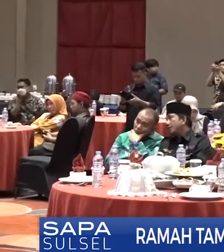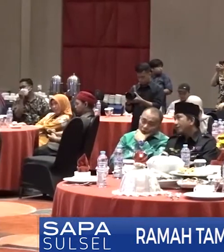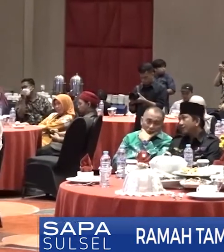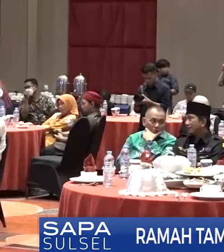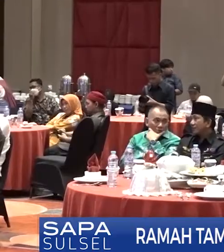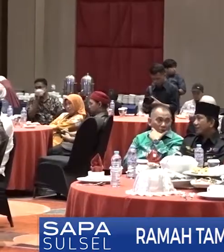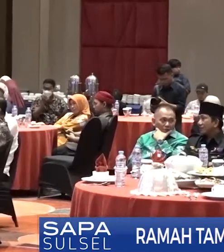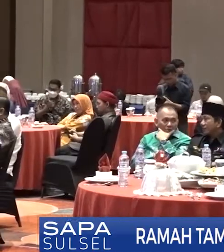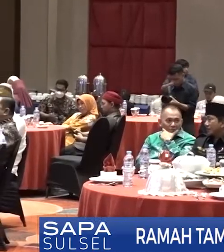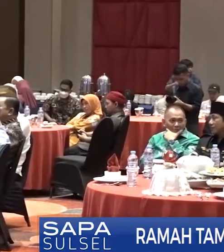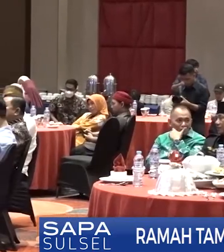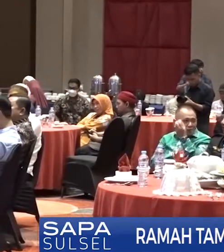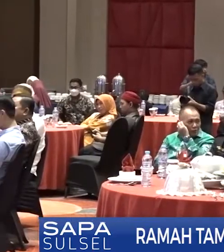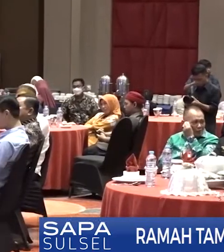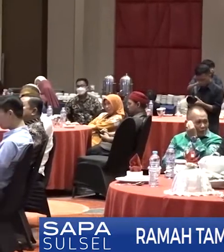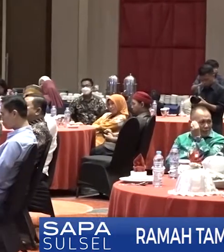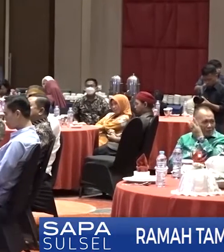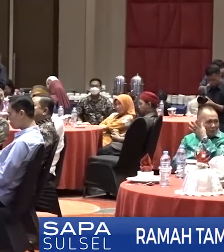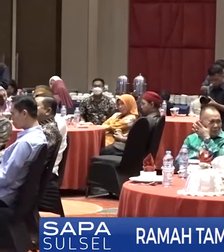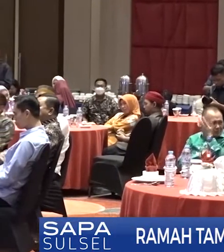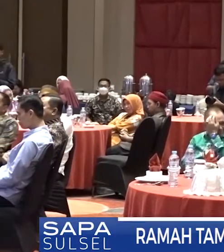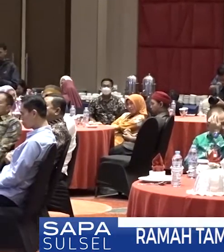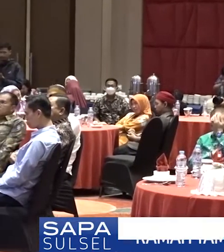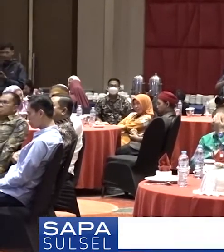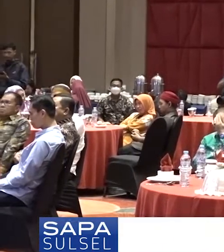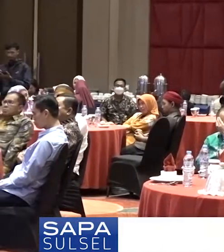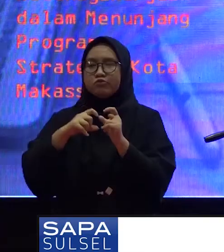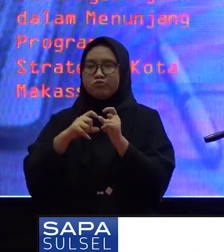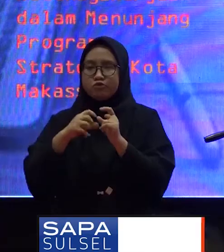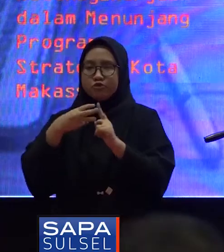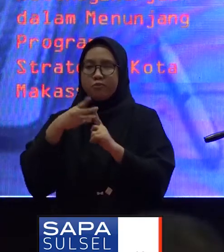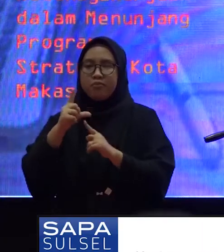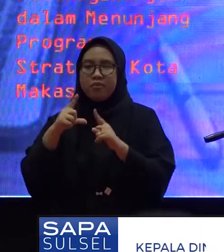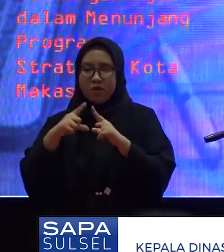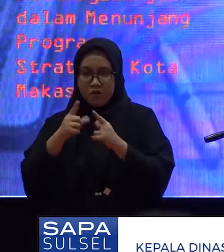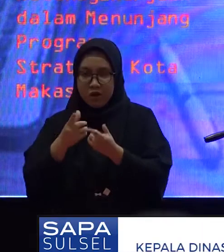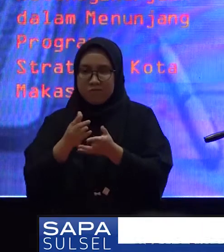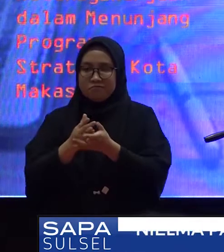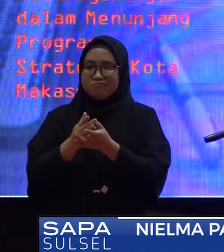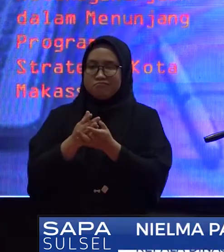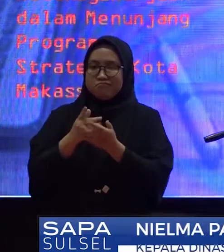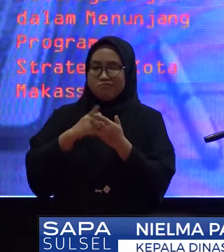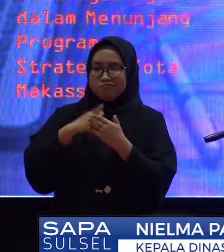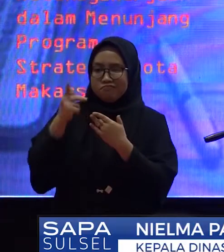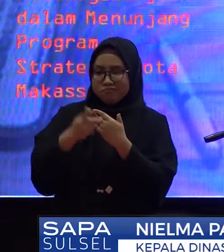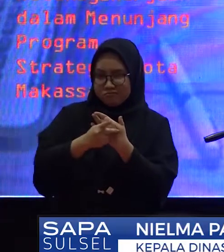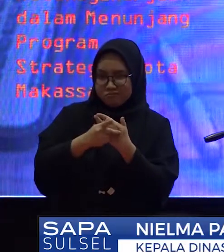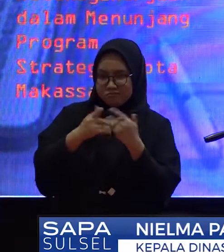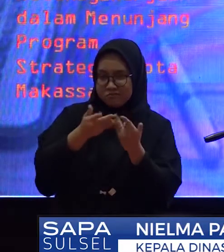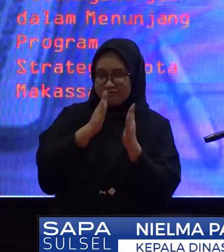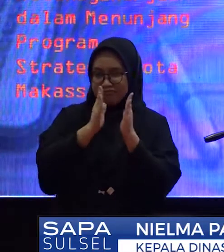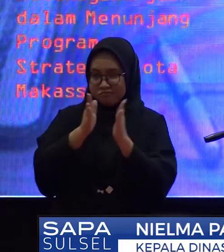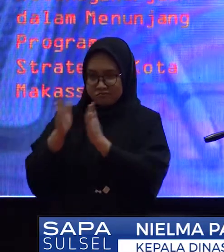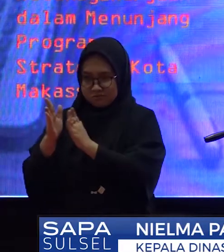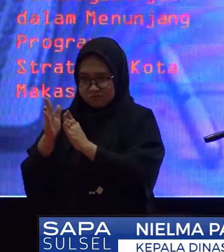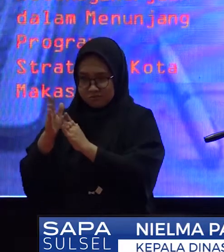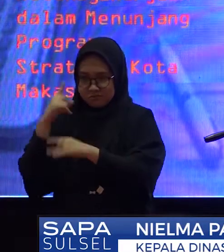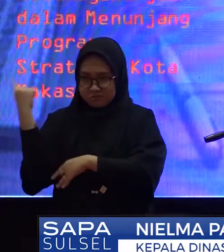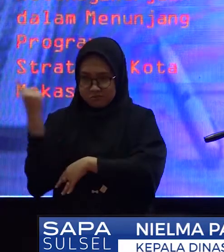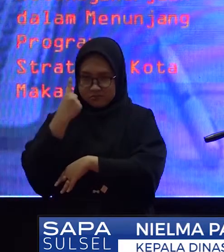penyusunan Perda omnibus Law dengan menerbitkan perwali tentang wajib tenaga kerja lokal